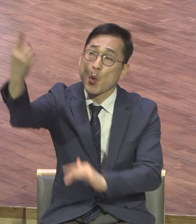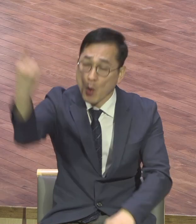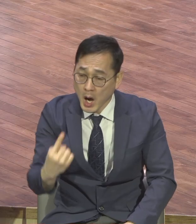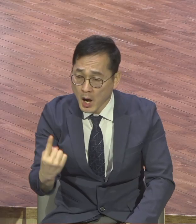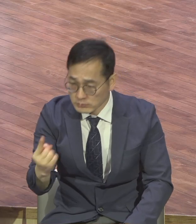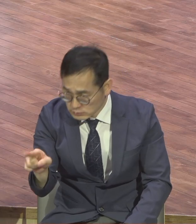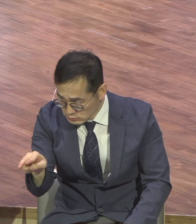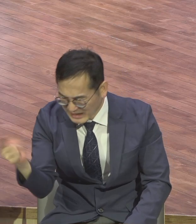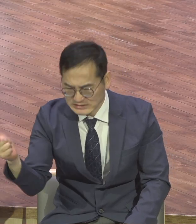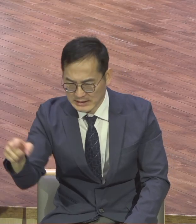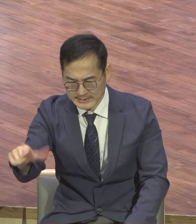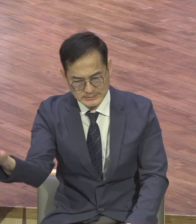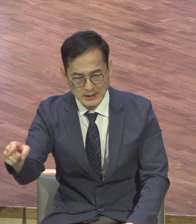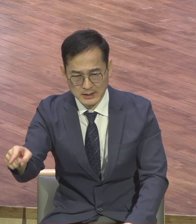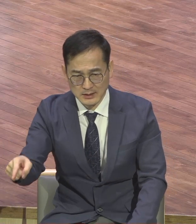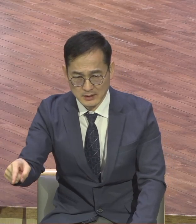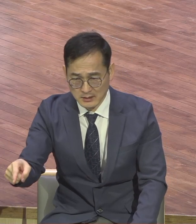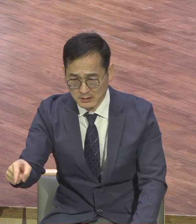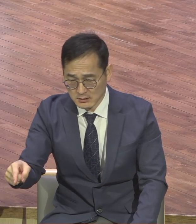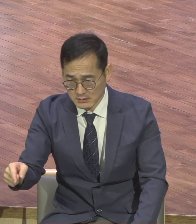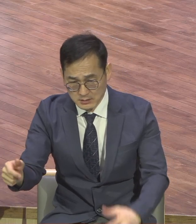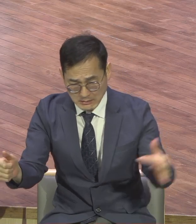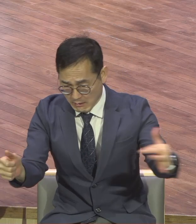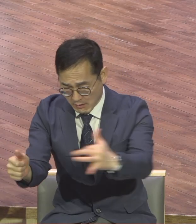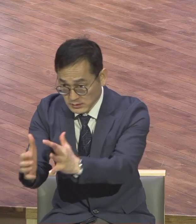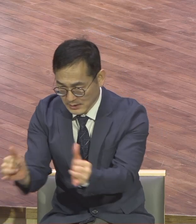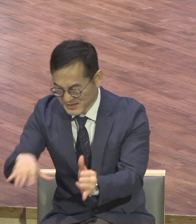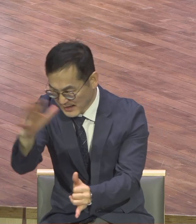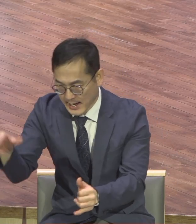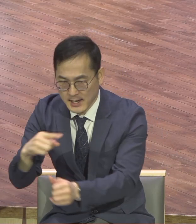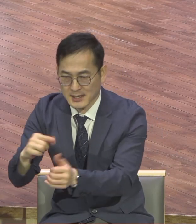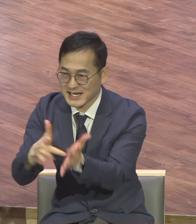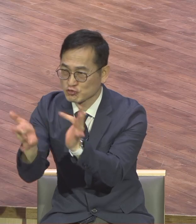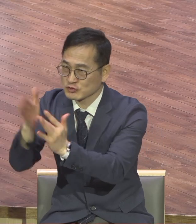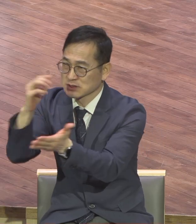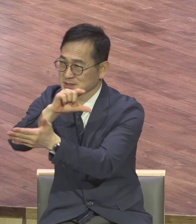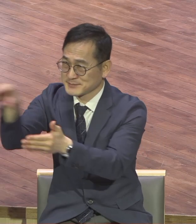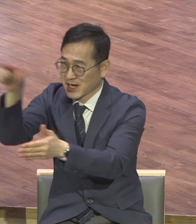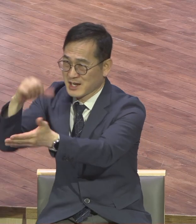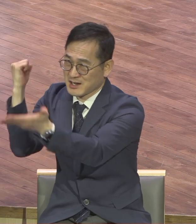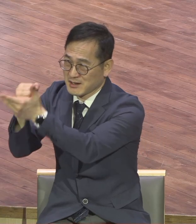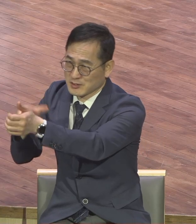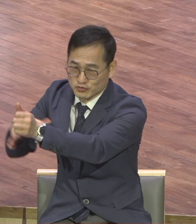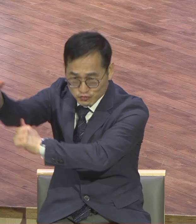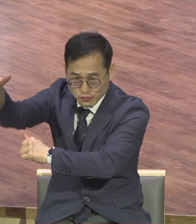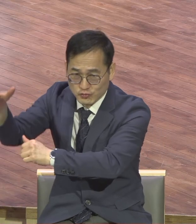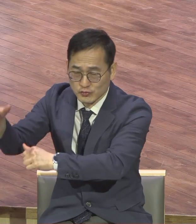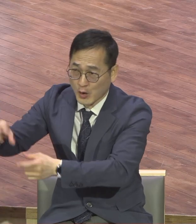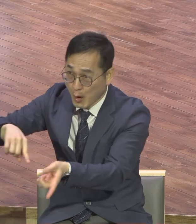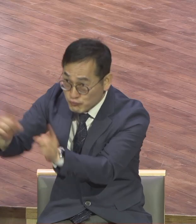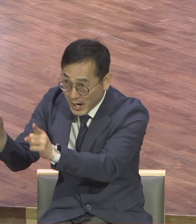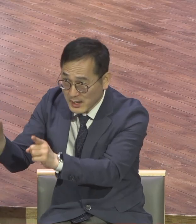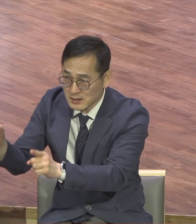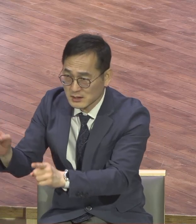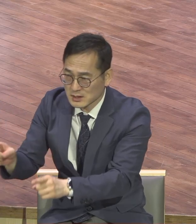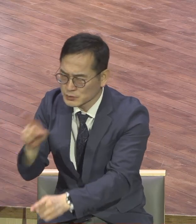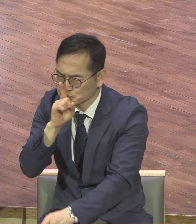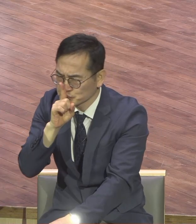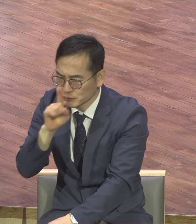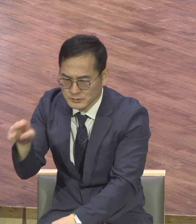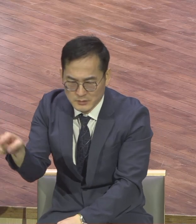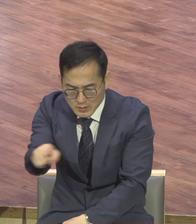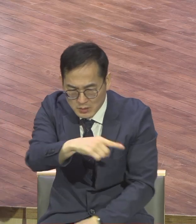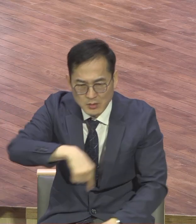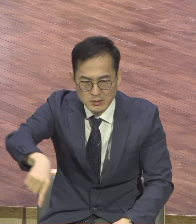사실 사도 바울이 다메섹 이 사건 이전까지 이 일을